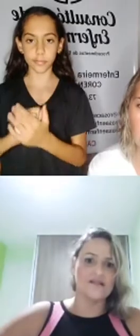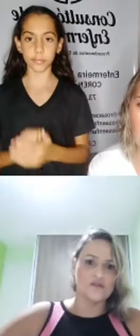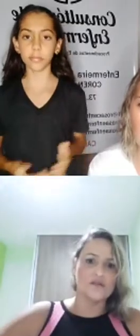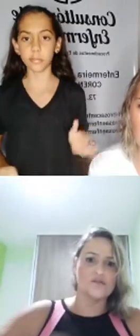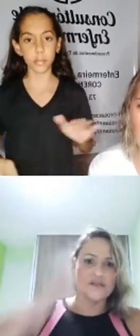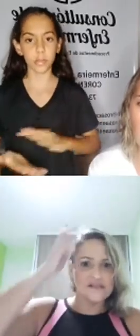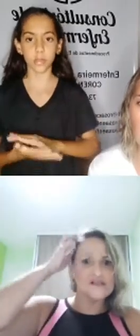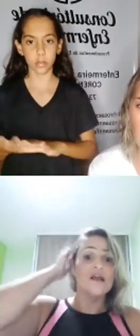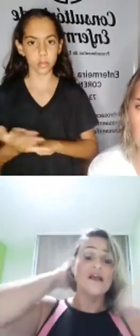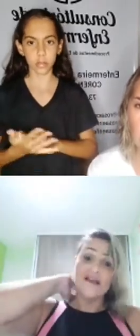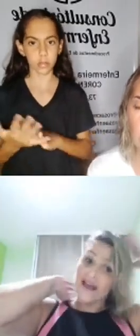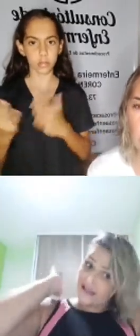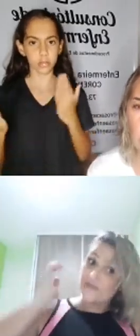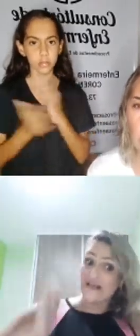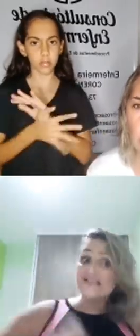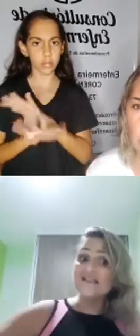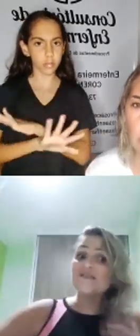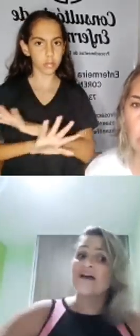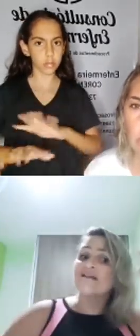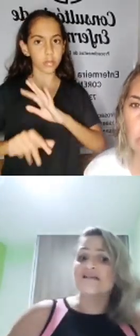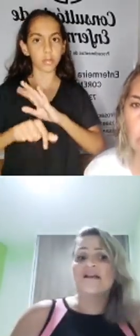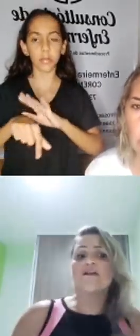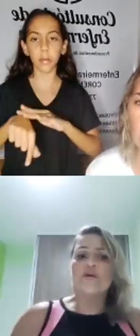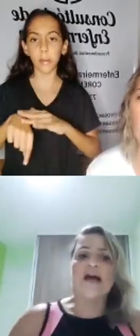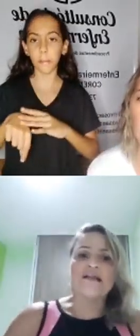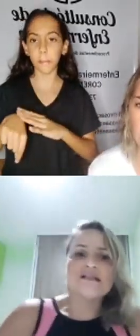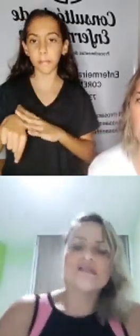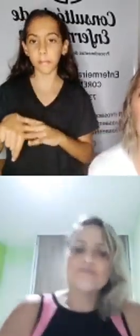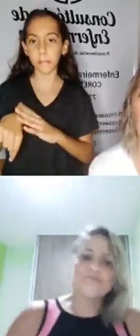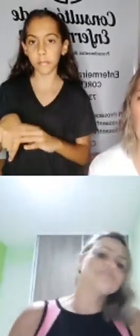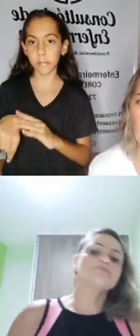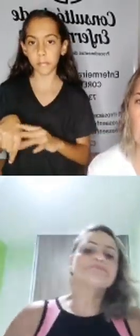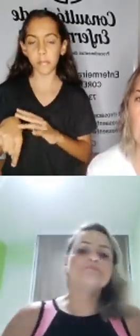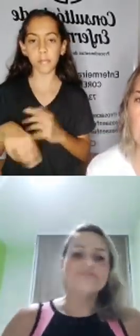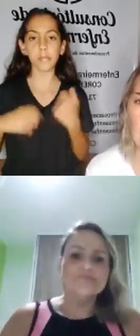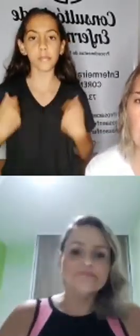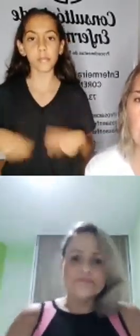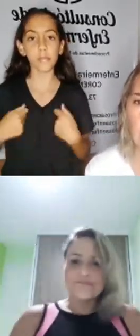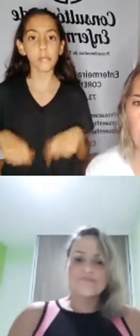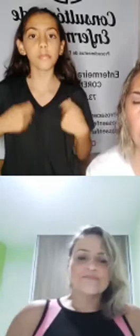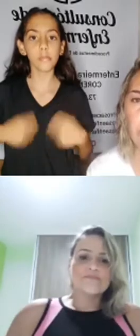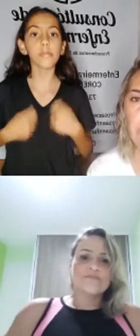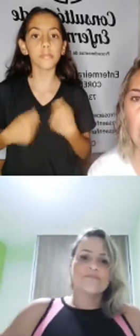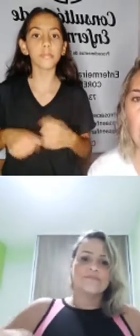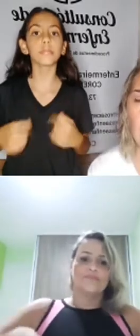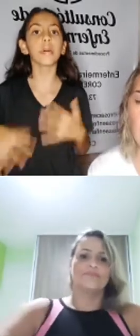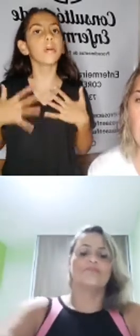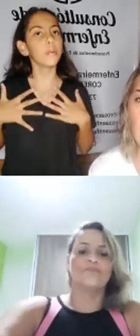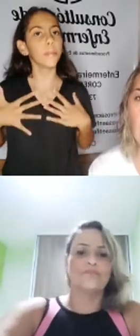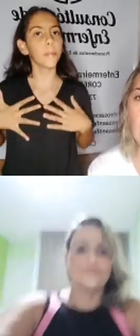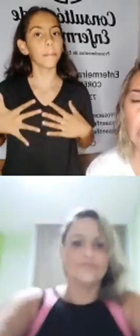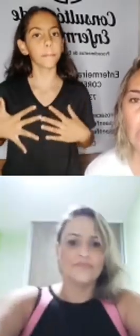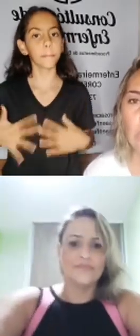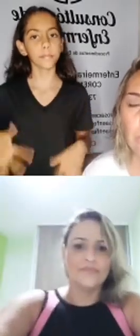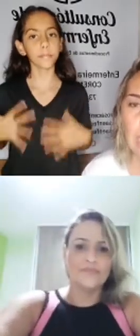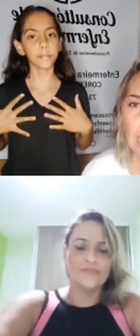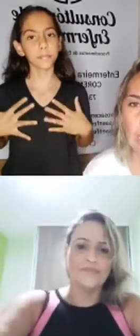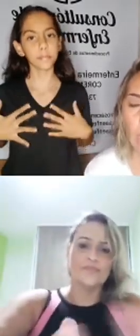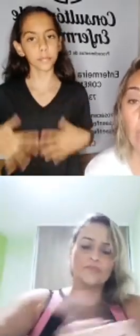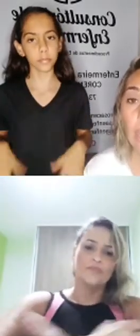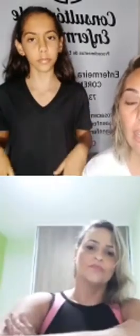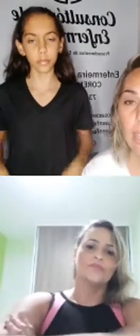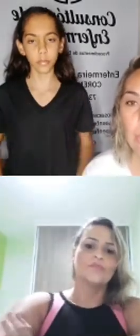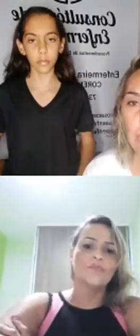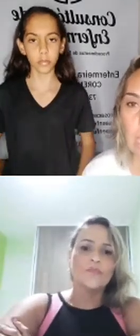das outras doenças e essas precisam, né, ser cuidadas. Exatamente. E na questão do